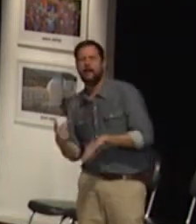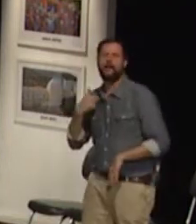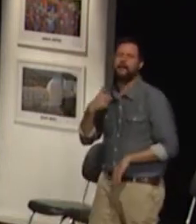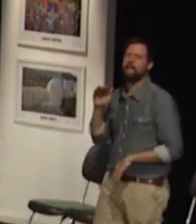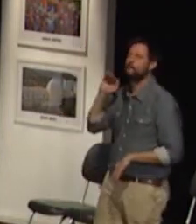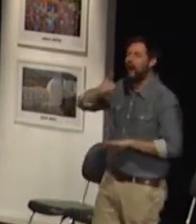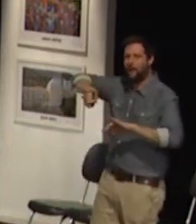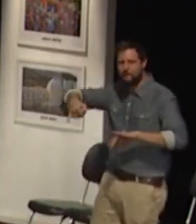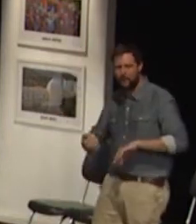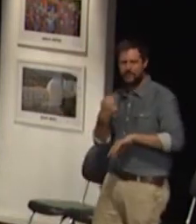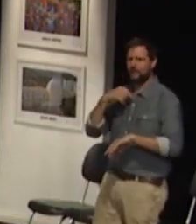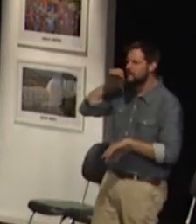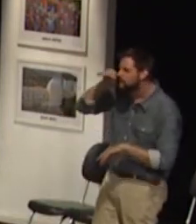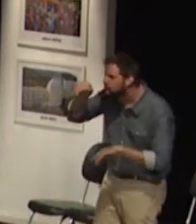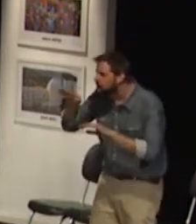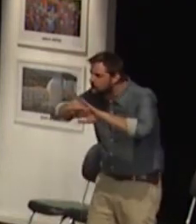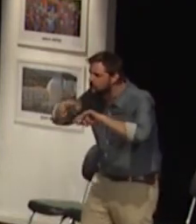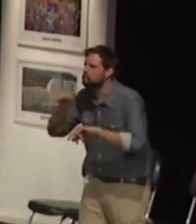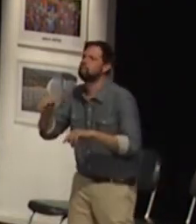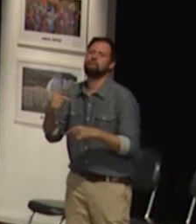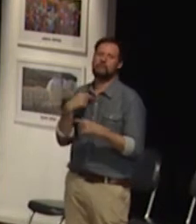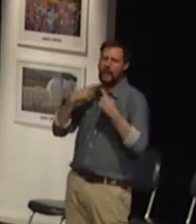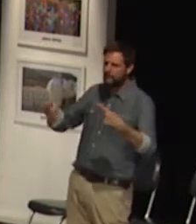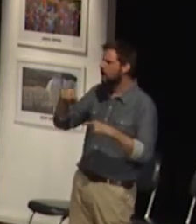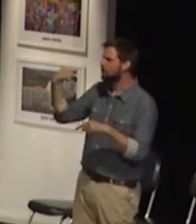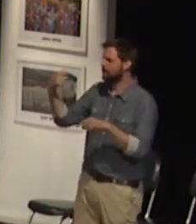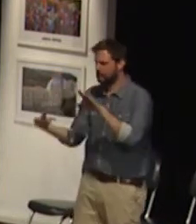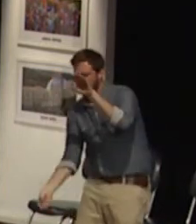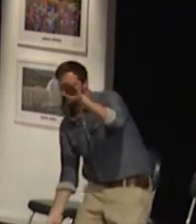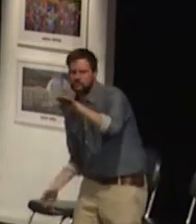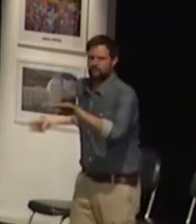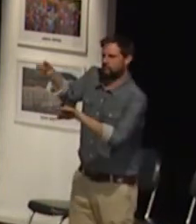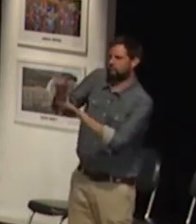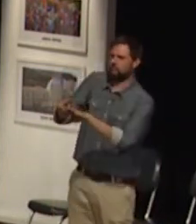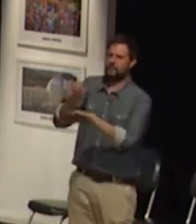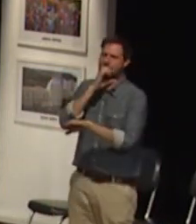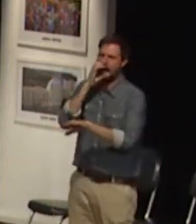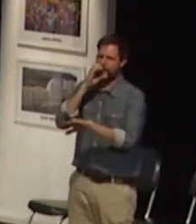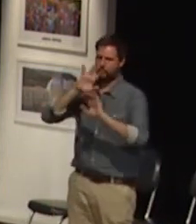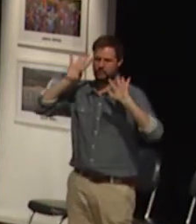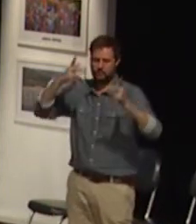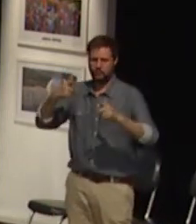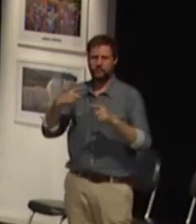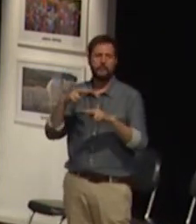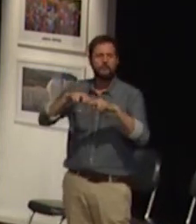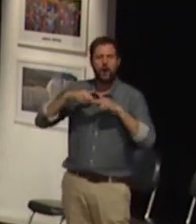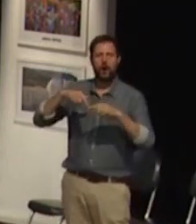agora. A gente não entendeu, a gente já foi lá, já pediu, já reclamou para tirar debaixo dos processos, porque está